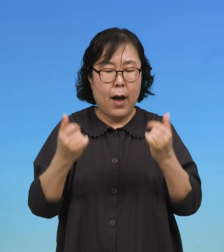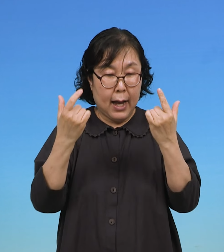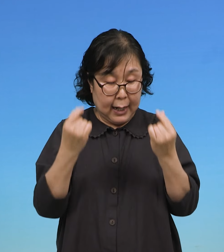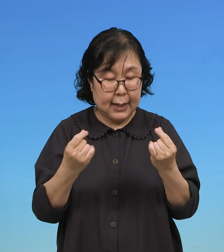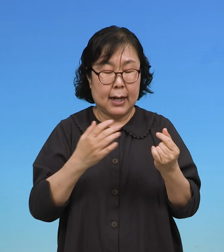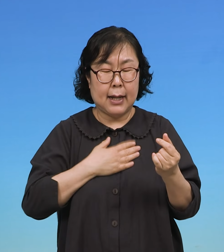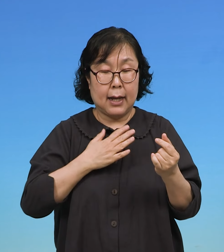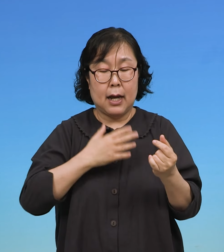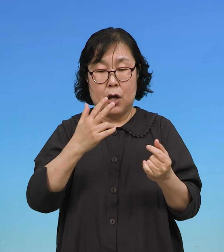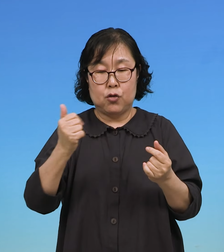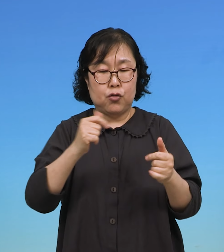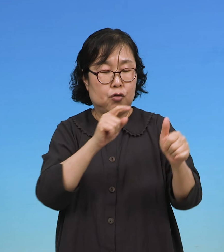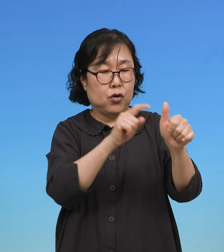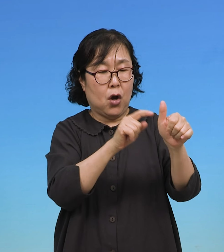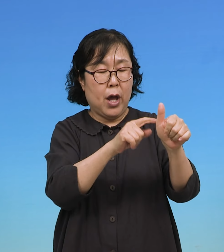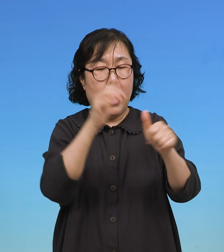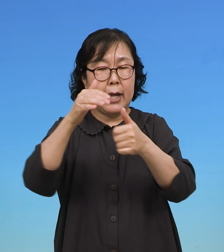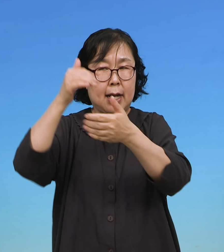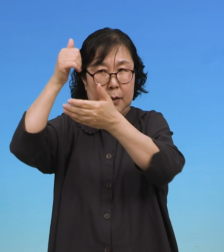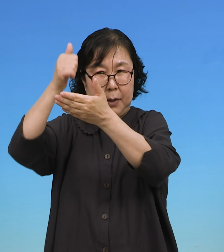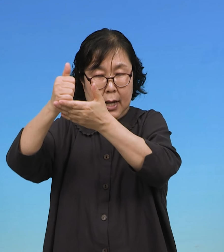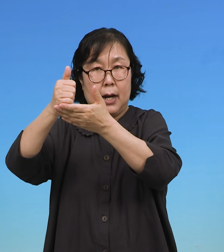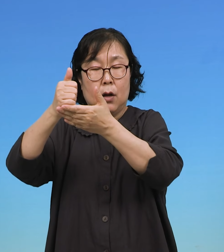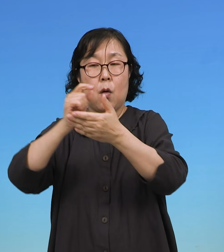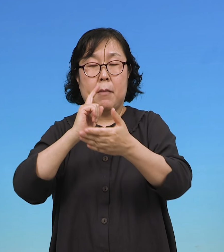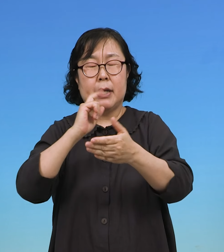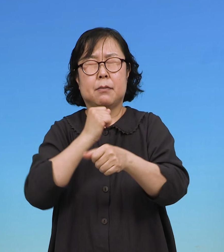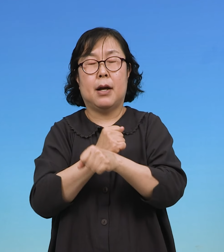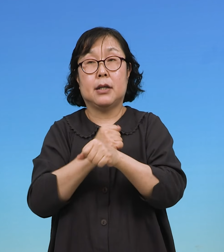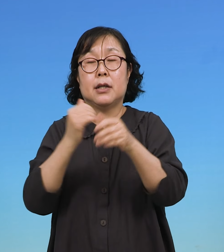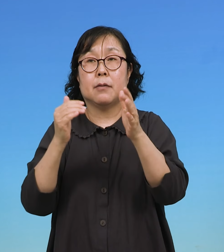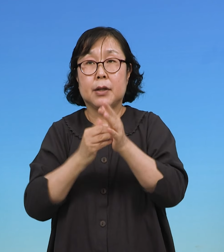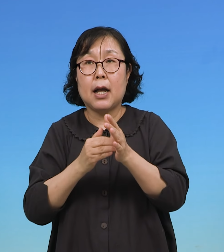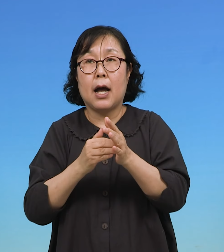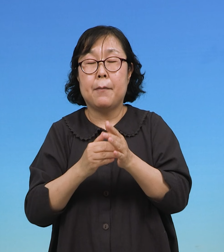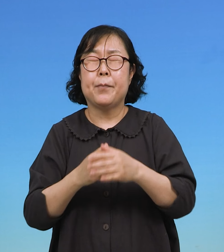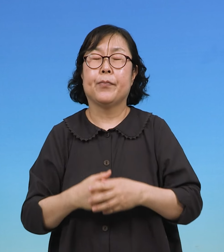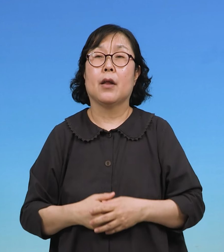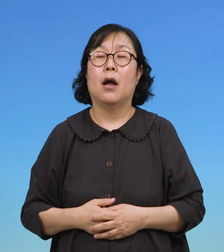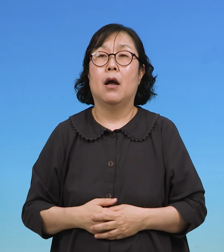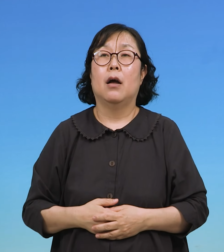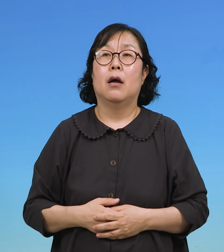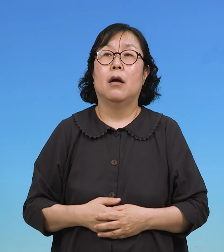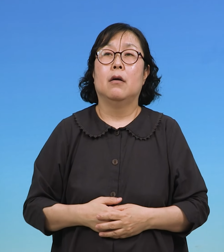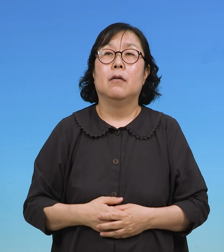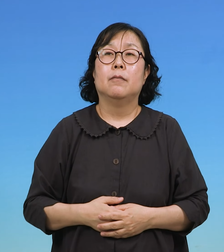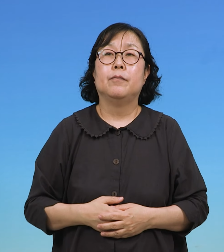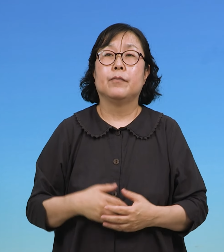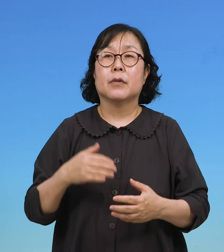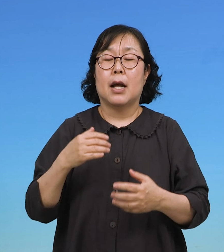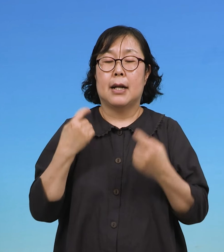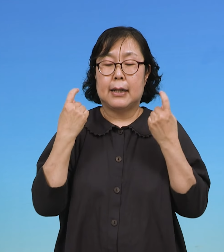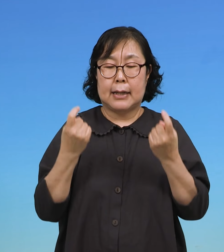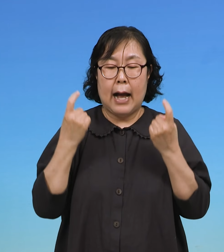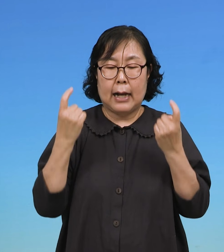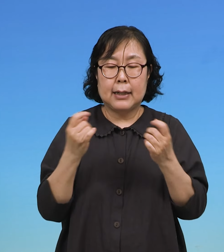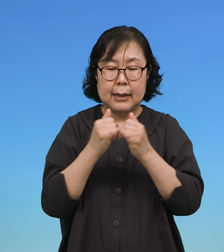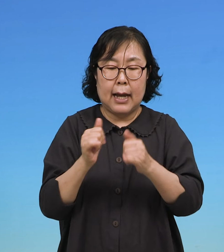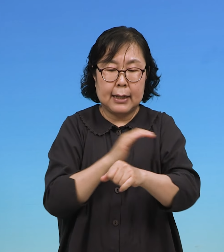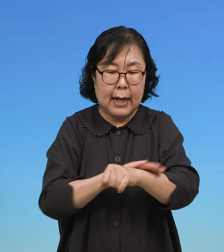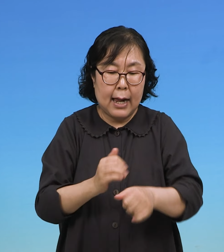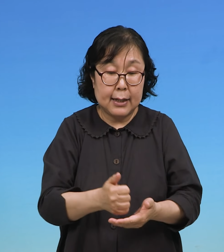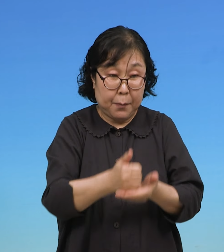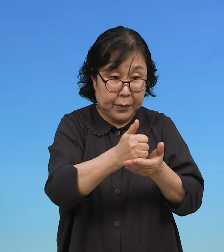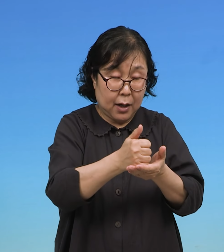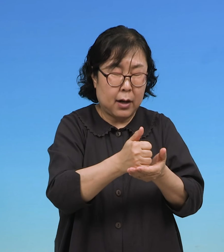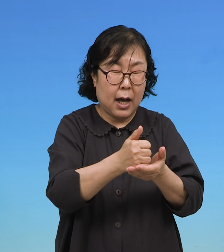그 다음에 내가 주 너의 하나님이다. 이 두 명제를 아시겠습니까? 하나님께서 그 나그네들을 잘